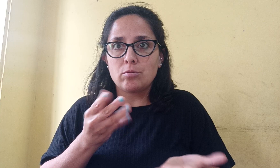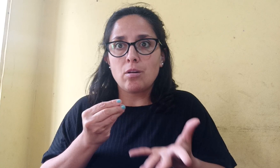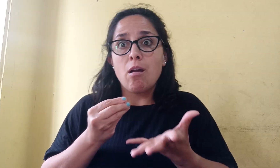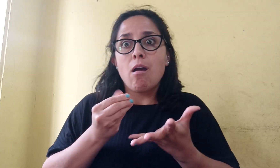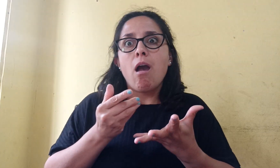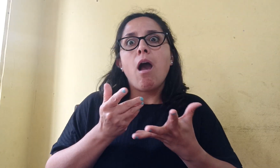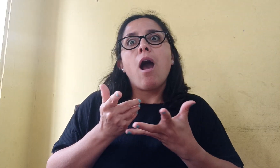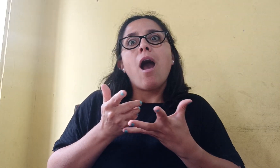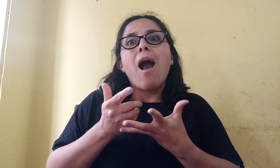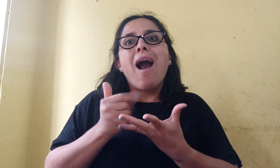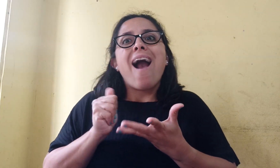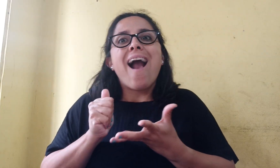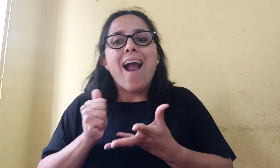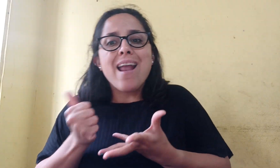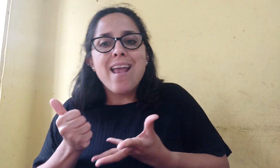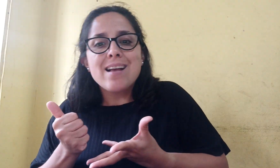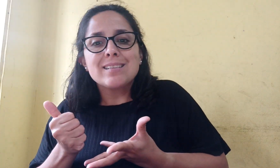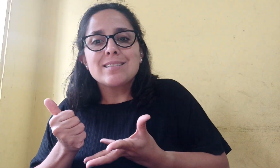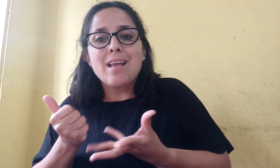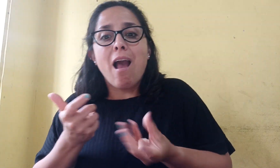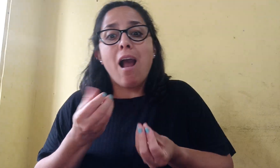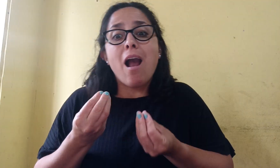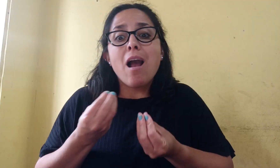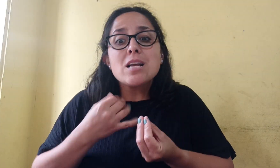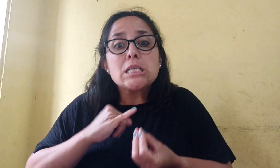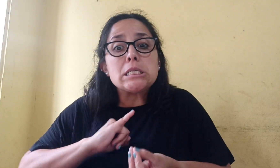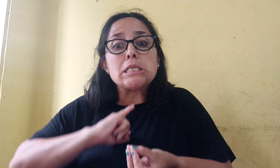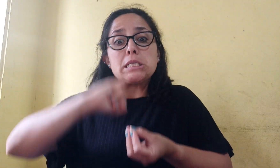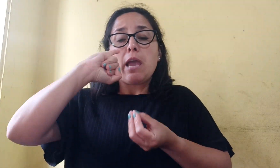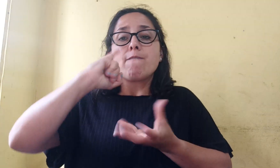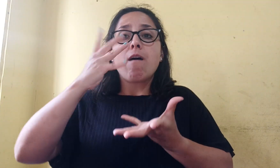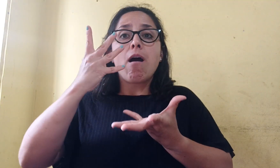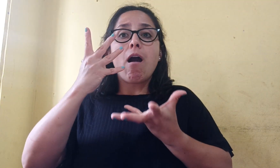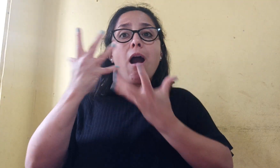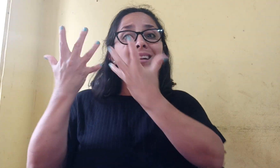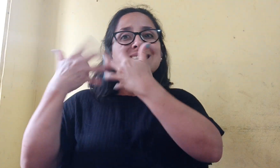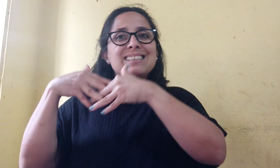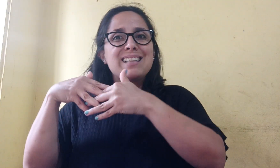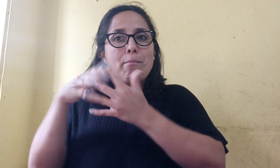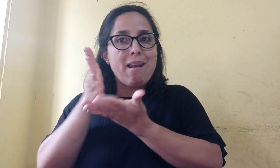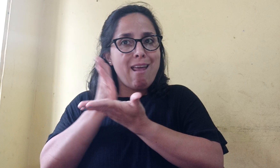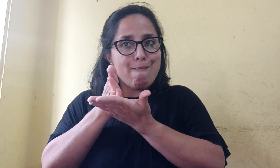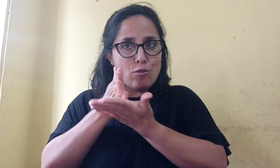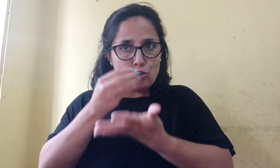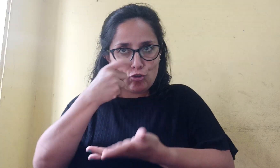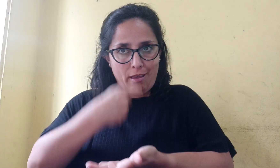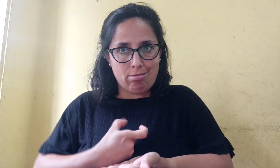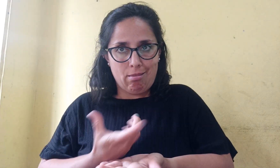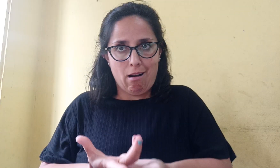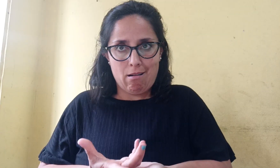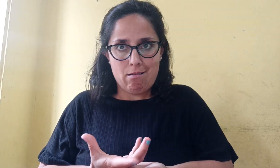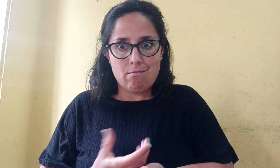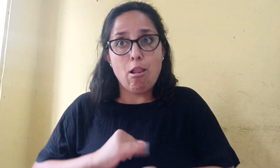aferente autónoma, llevan información hacia el sistema nervioso central. Y el sistema